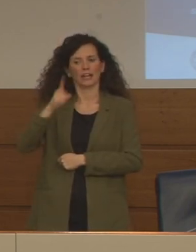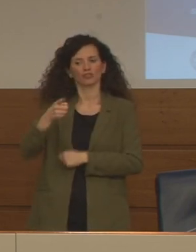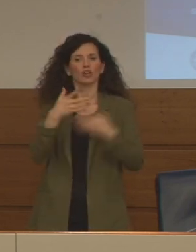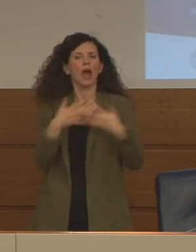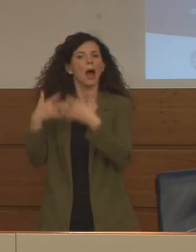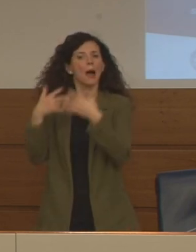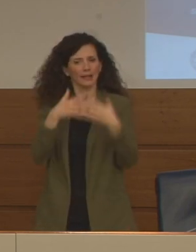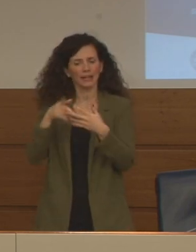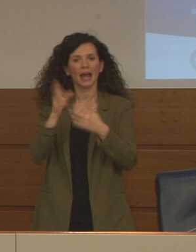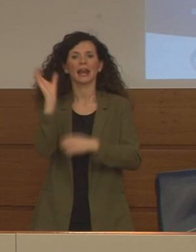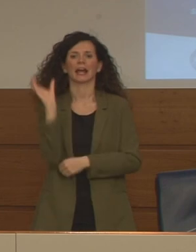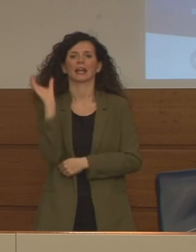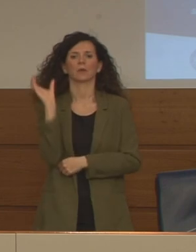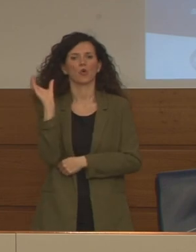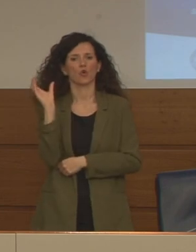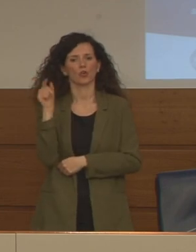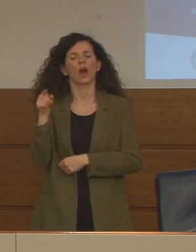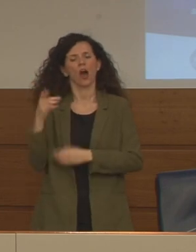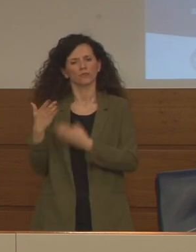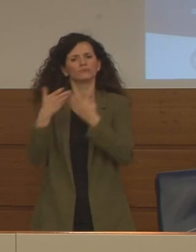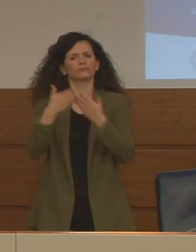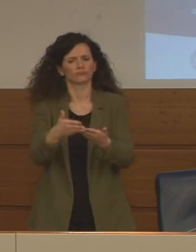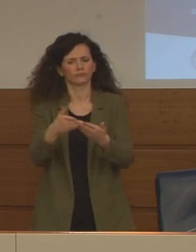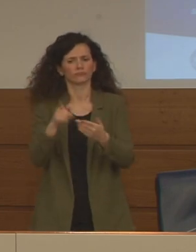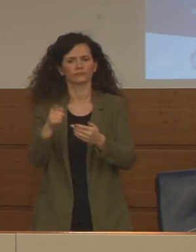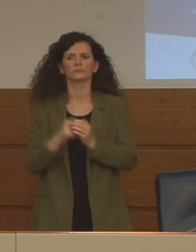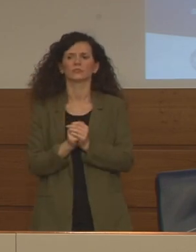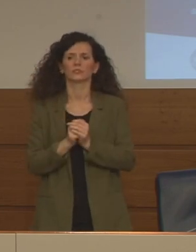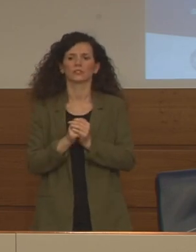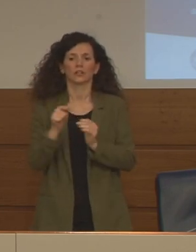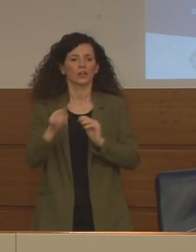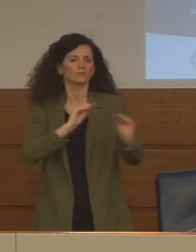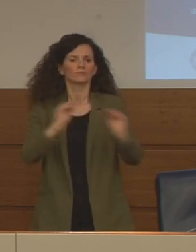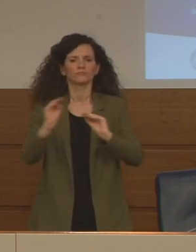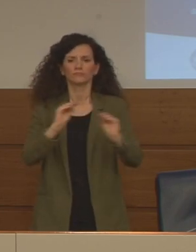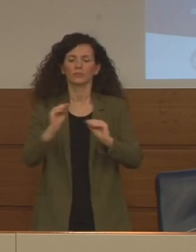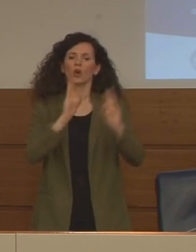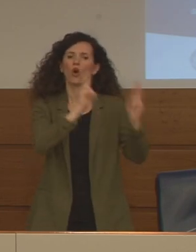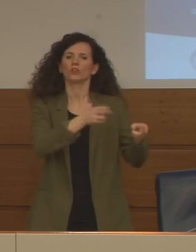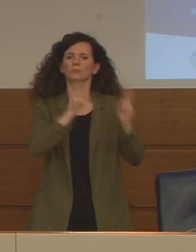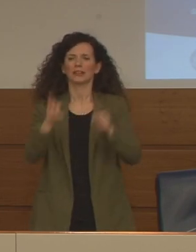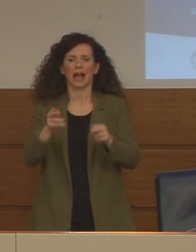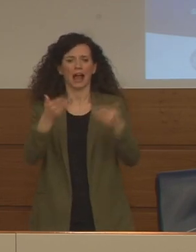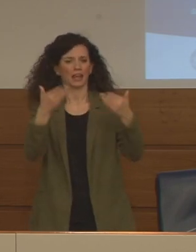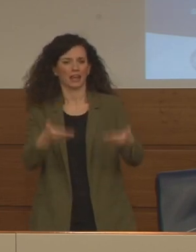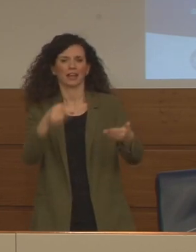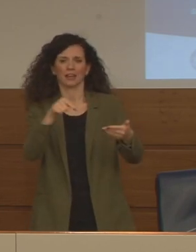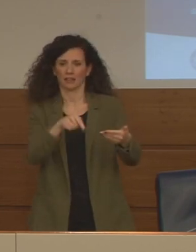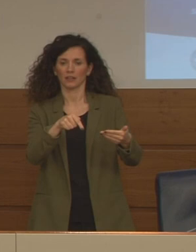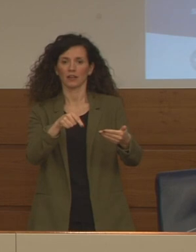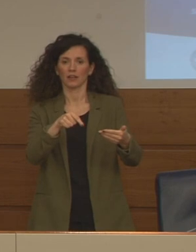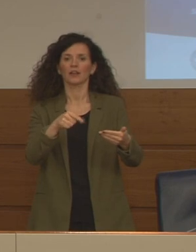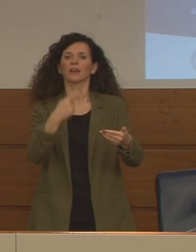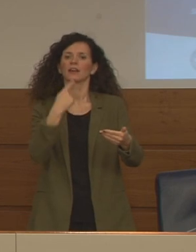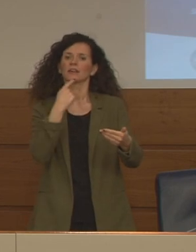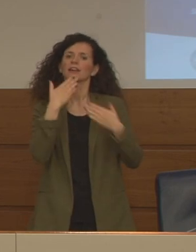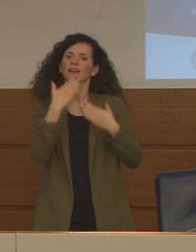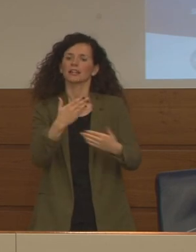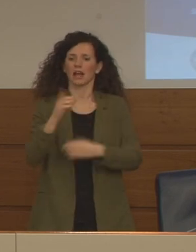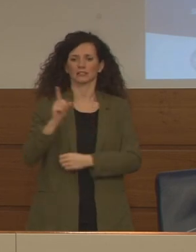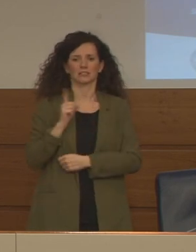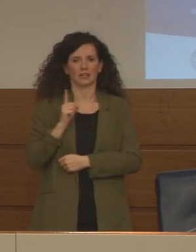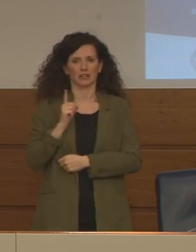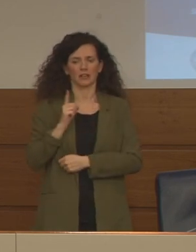a cremona sono in corso le attività di installazione degli ospedali da campo delle forze armate a